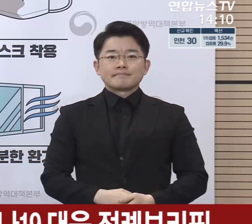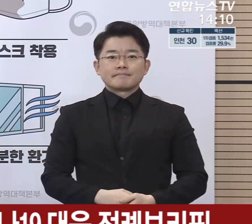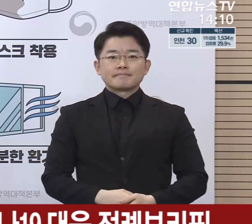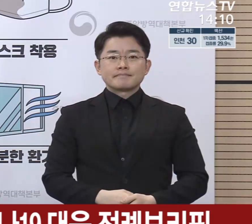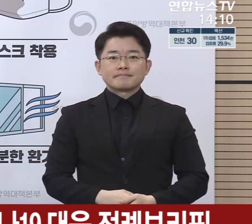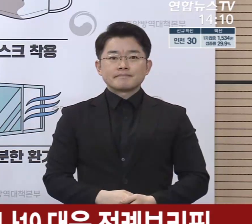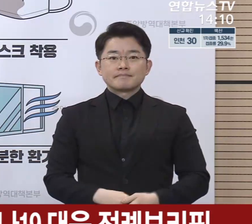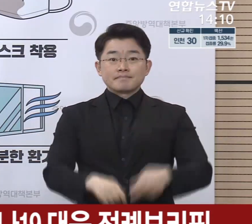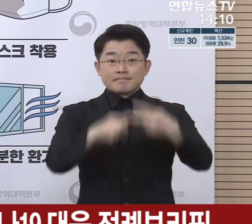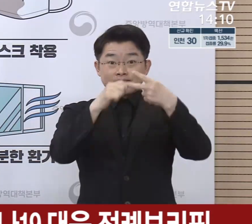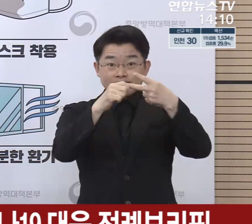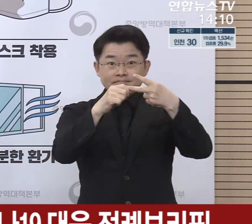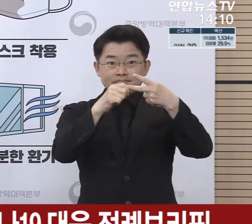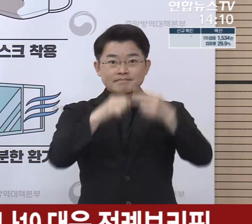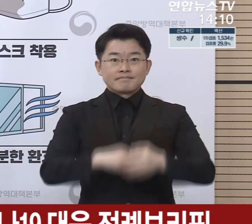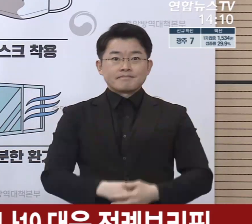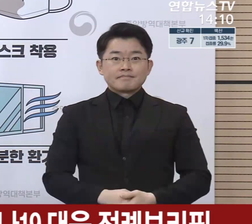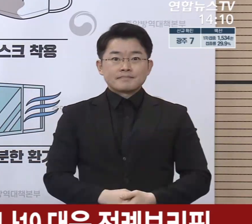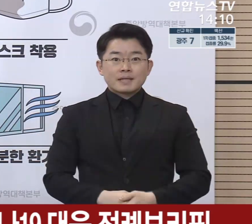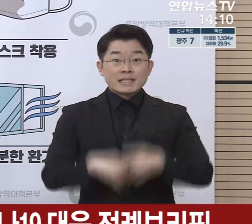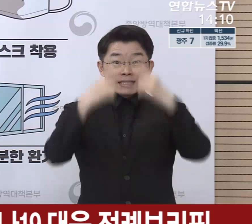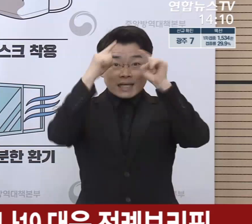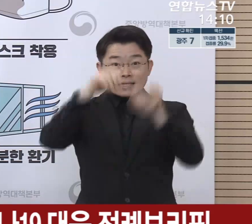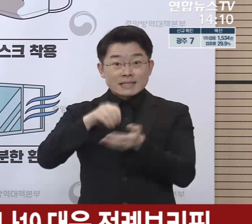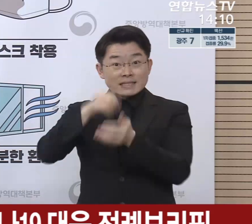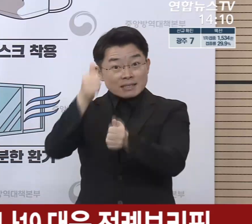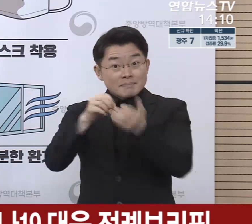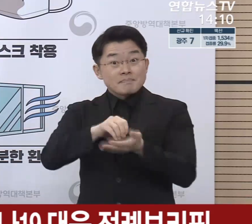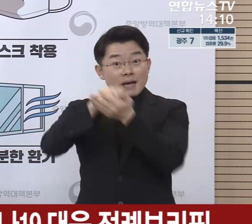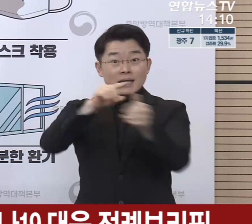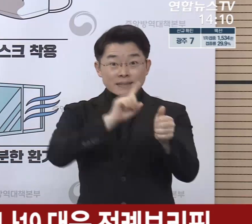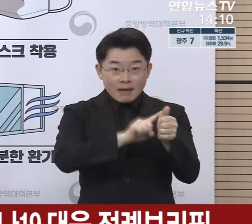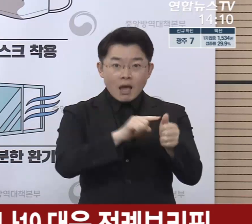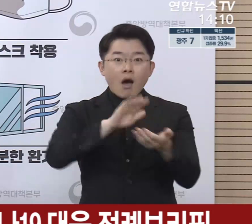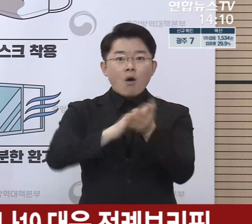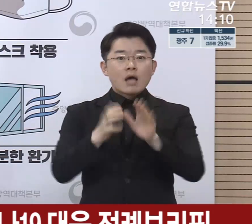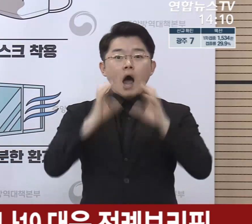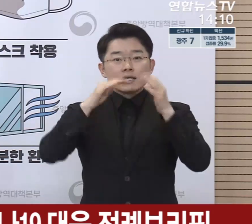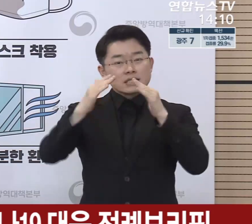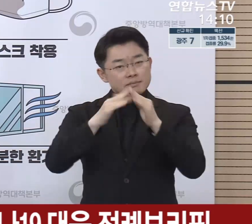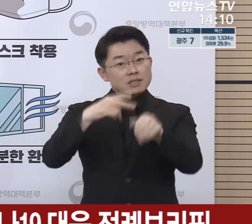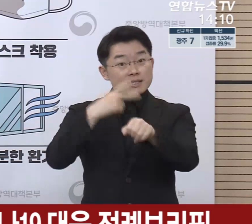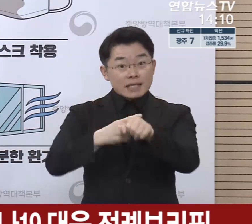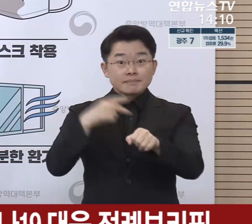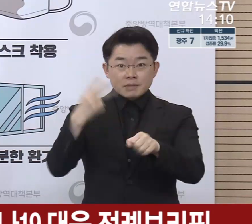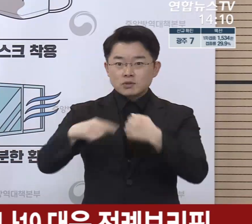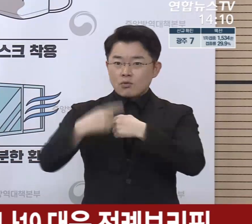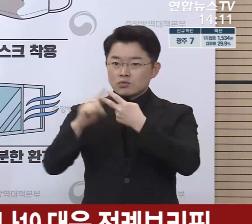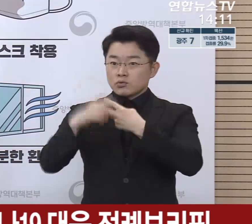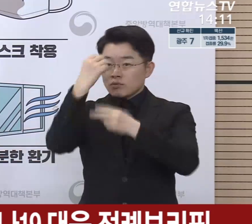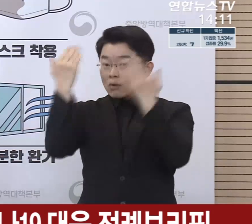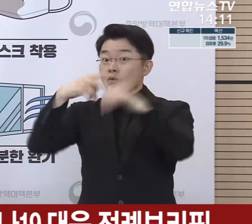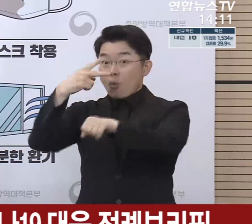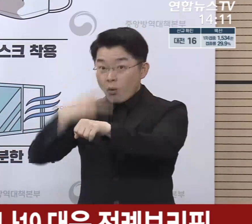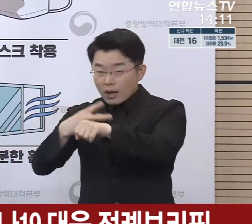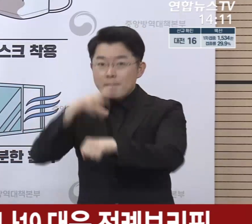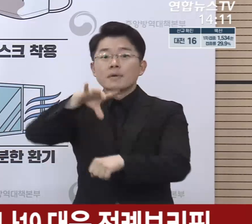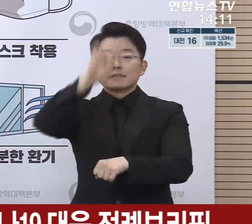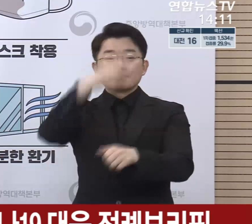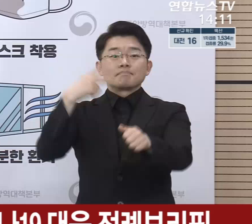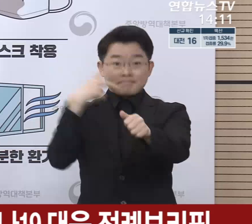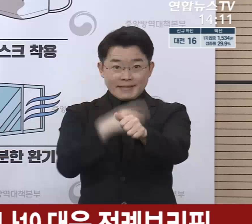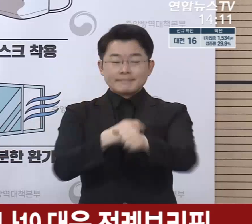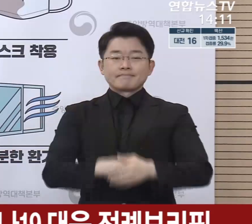하겠습니다. 둘째, 대입 수험생 그리고 어린이집, 유치원 및 초, 중, 고교 교직원 우선